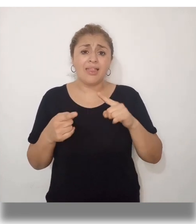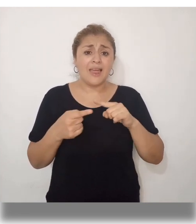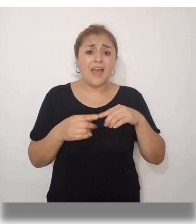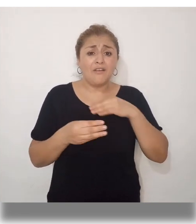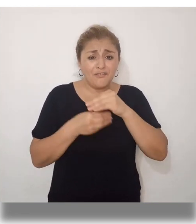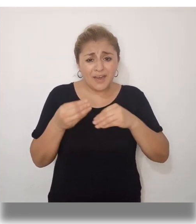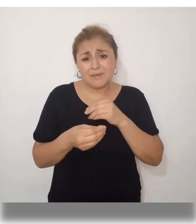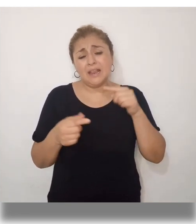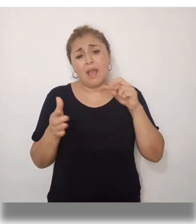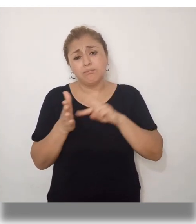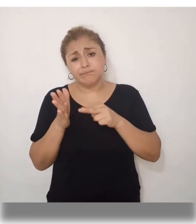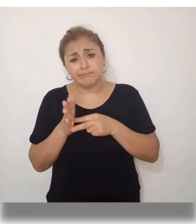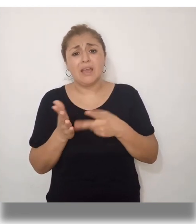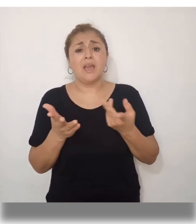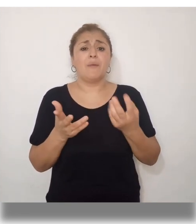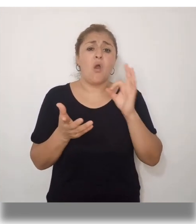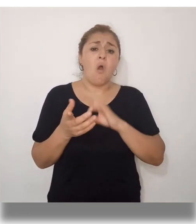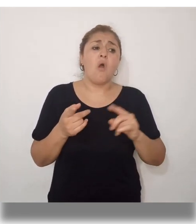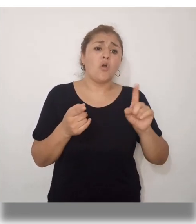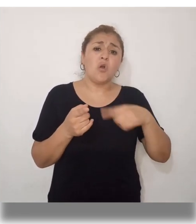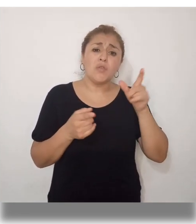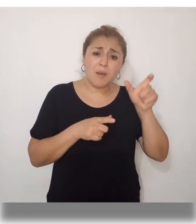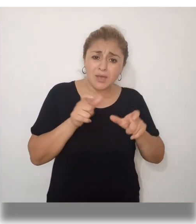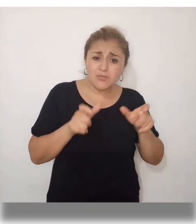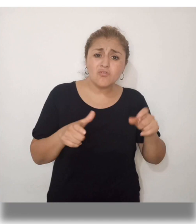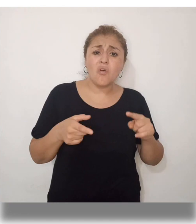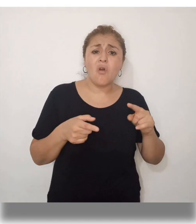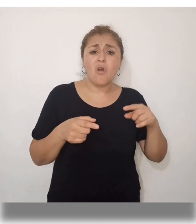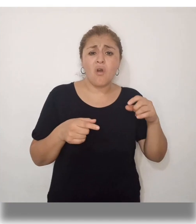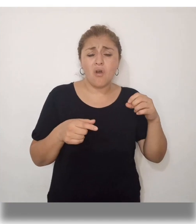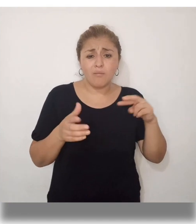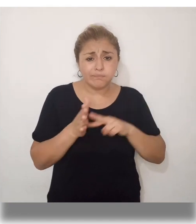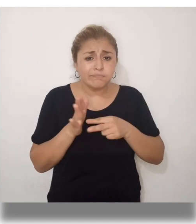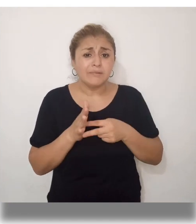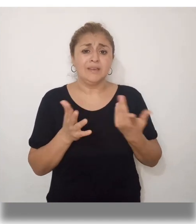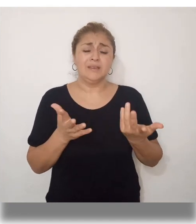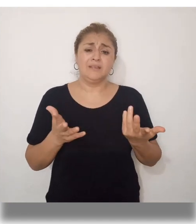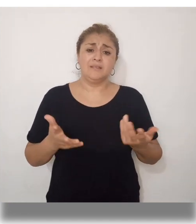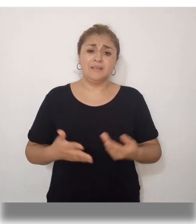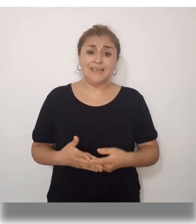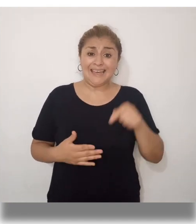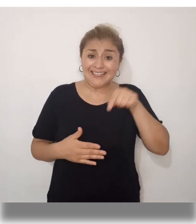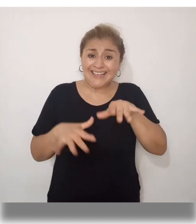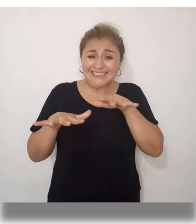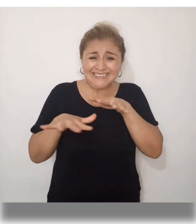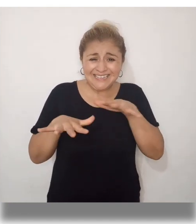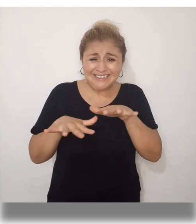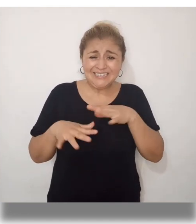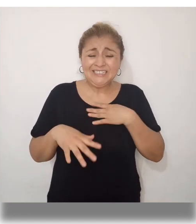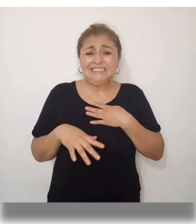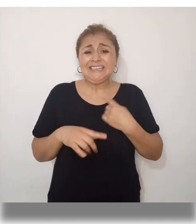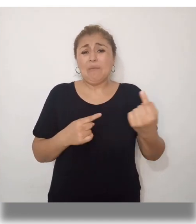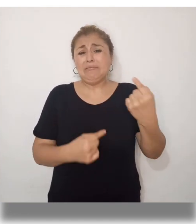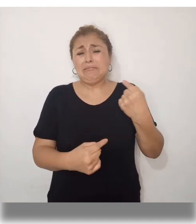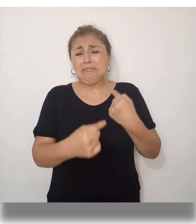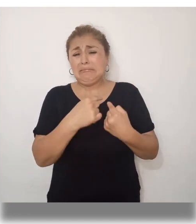familiares o con otras personas estas relaciones o estas situaciones adversas